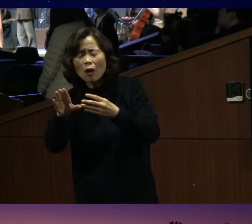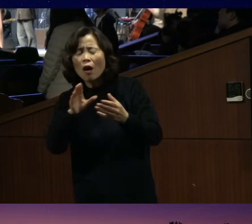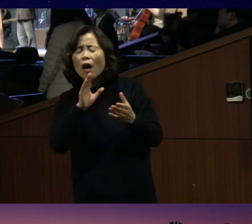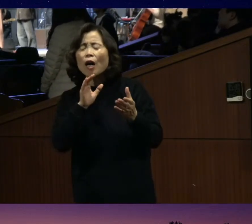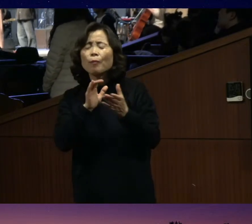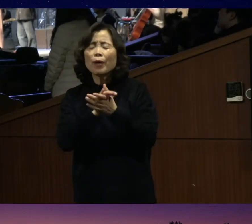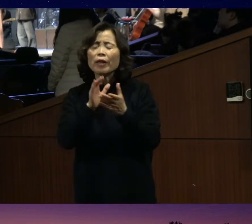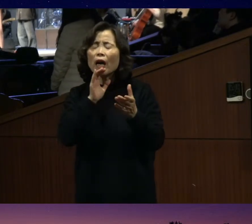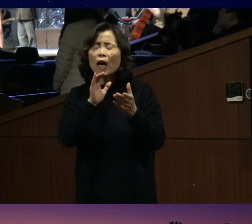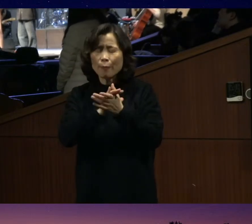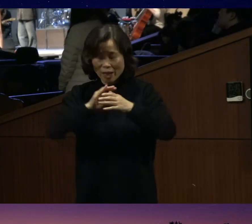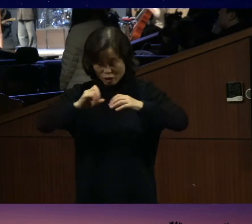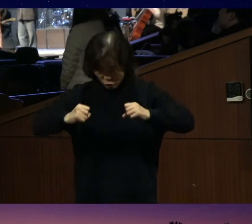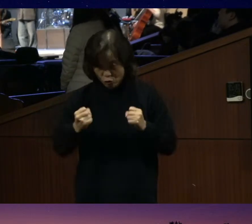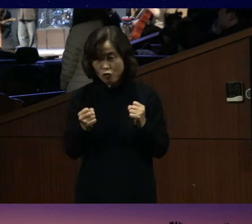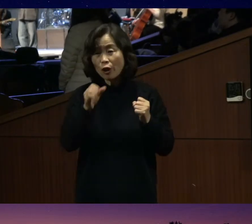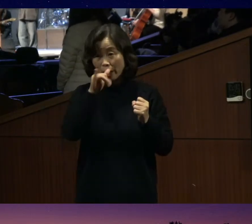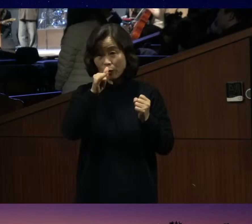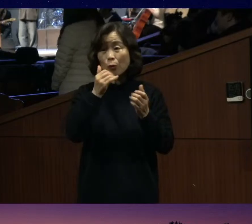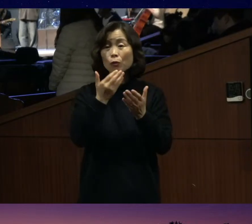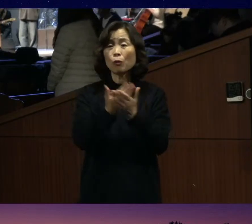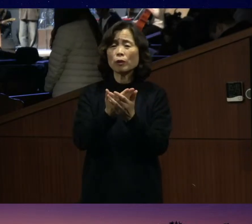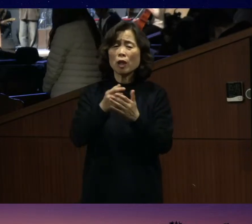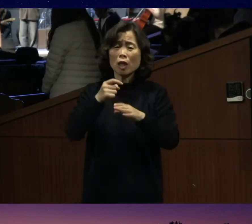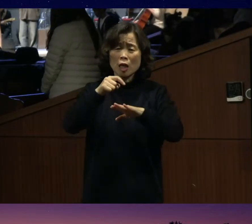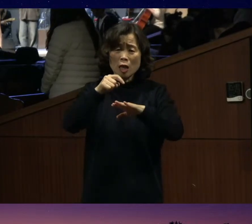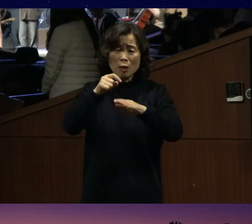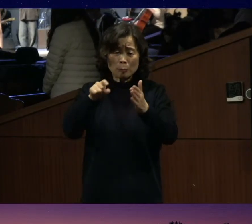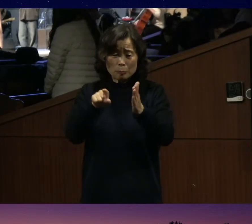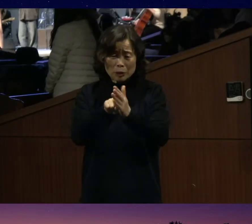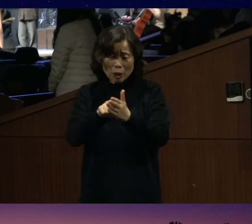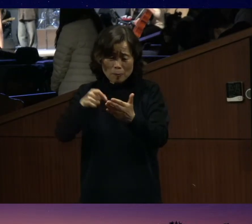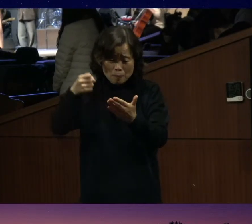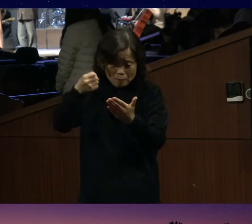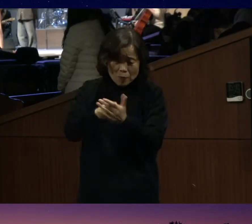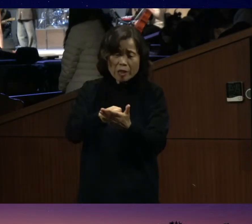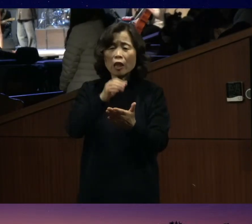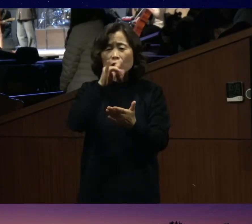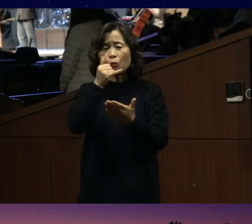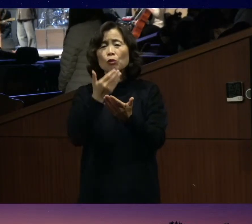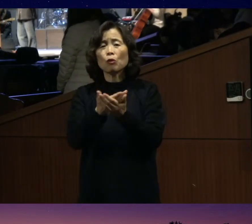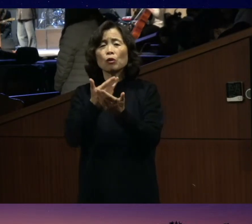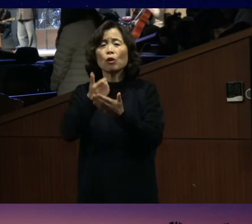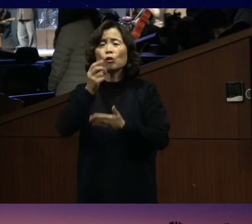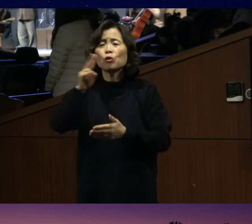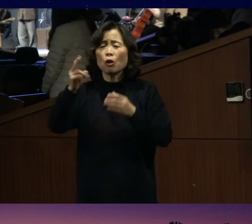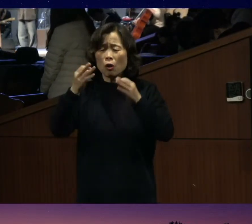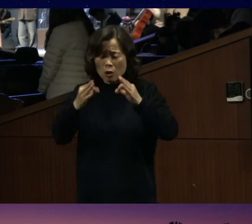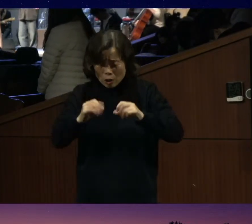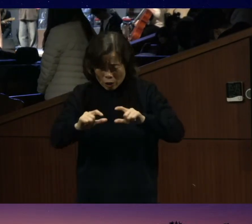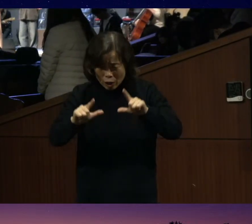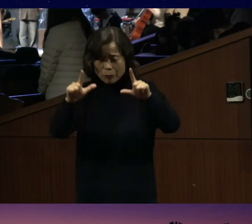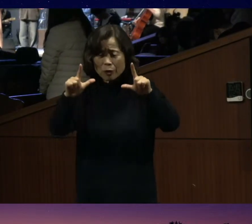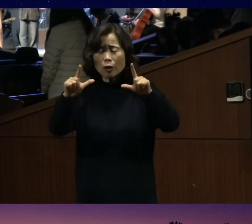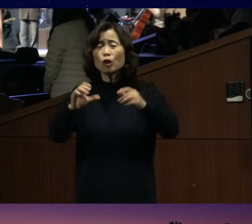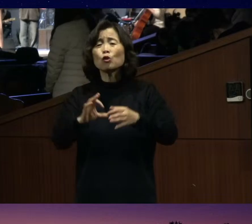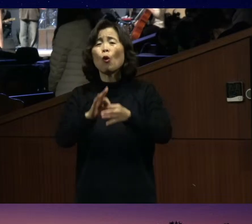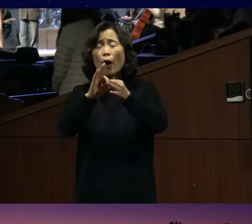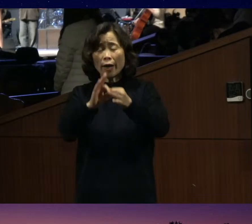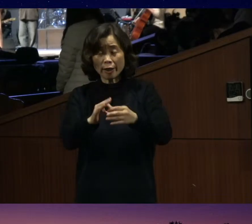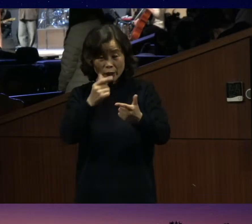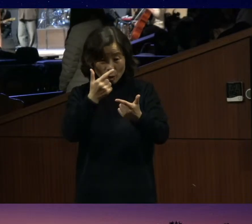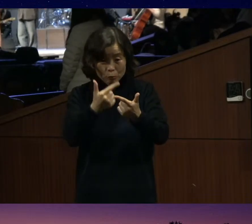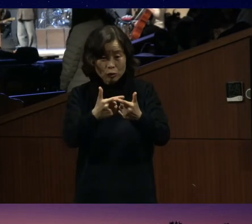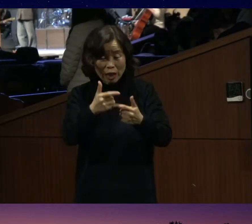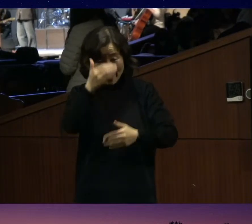않고 순종의 자리로 나가는 결단이 있게 하여 주시옵소서. 주여, 금철의 은혜가 부산을 넘어 한국교회와